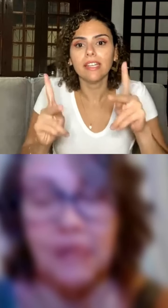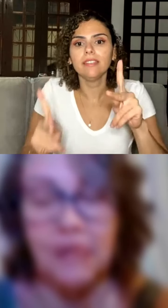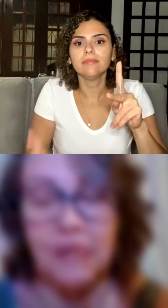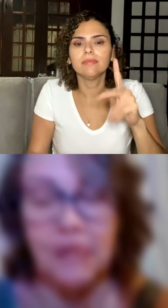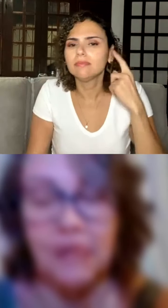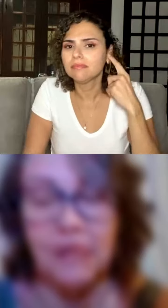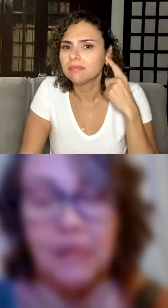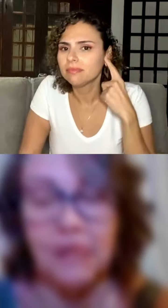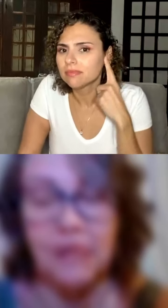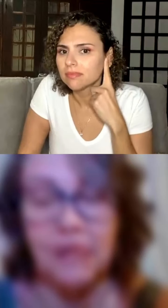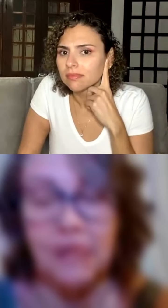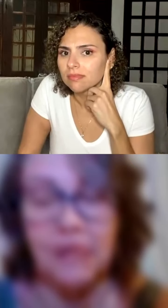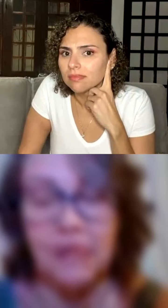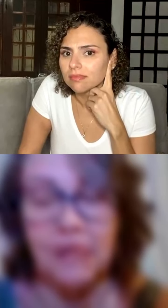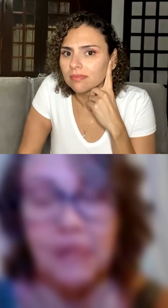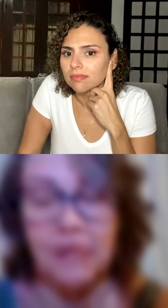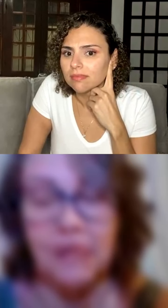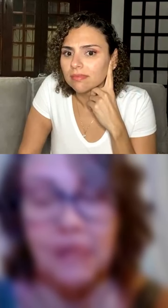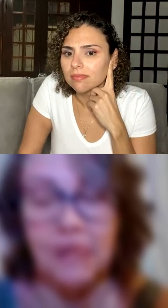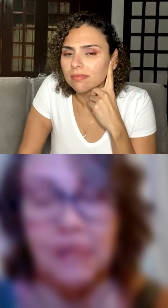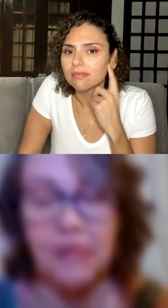Ok? Tudo bem?